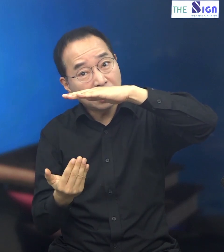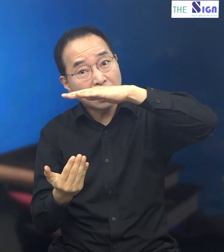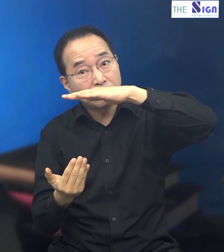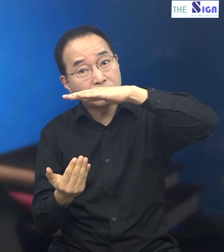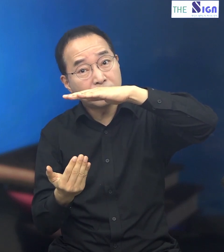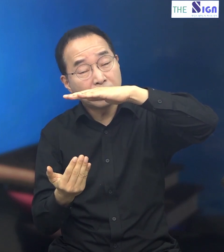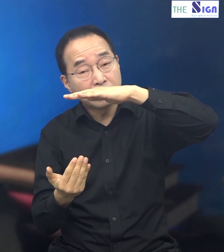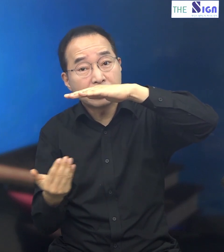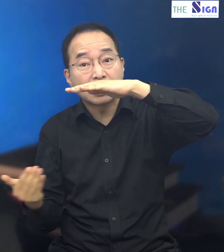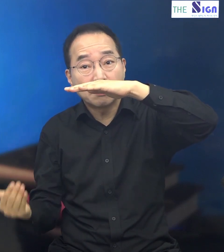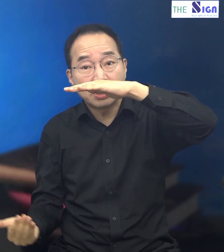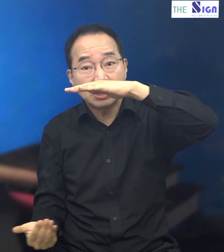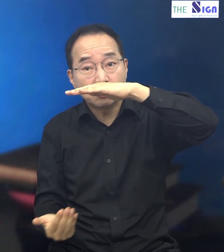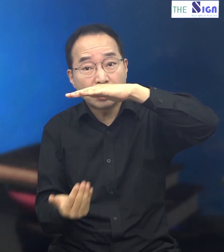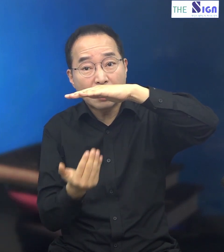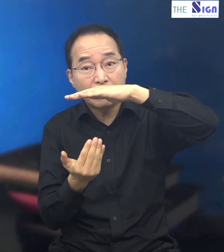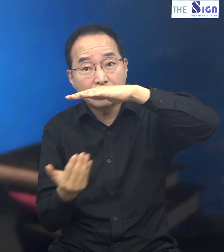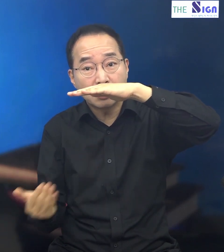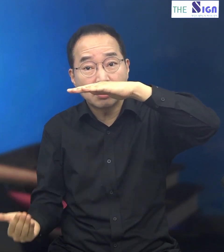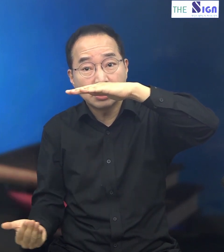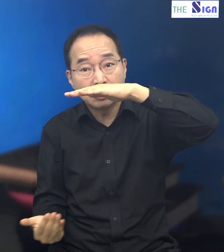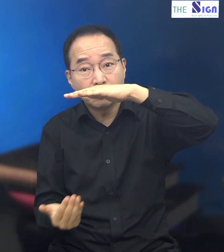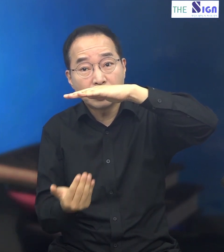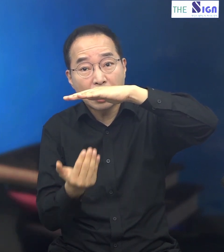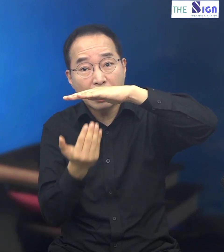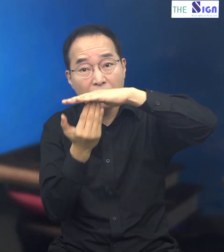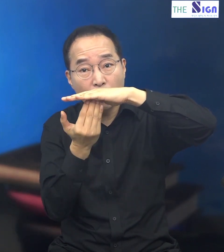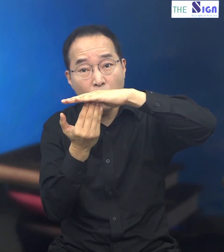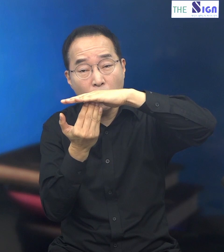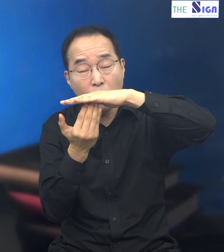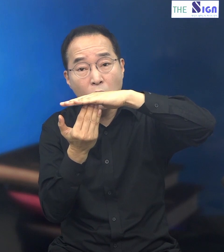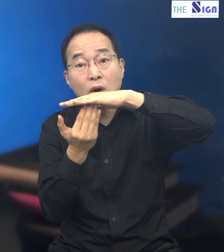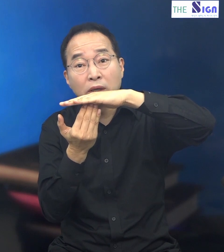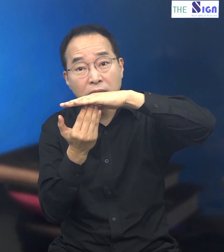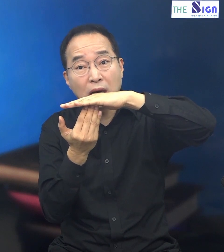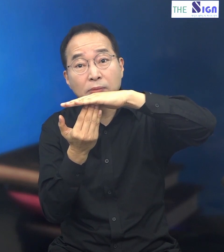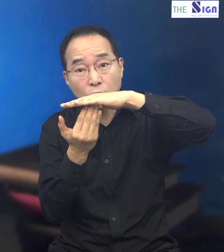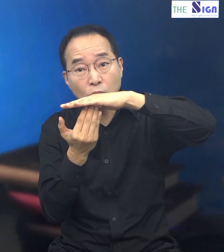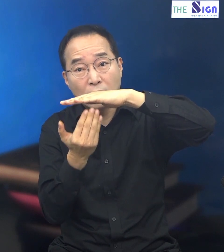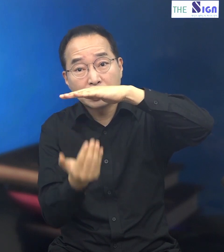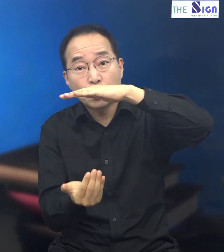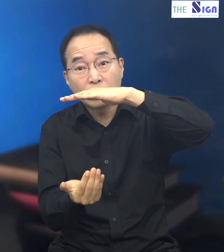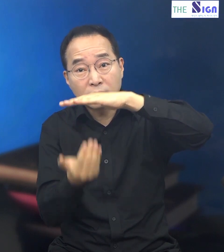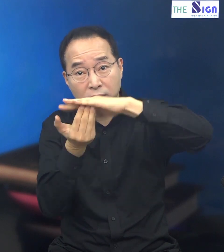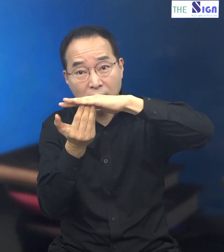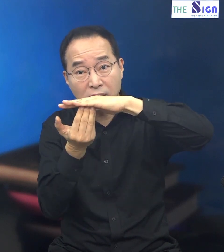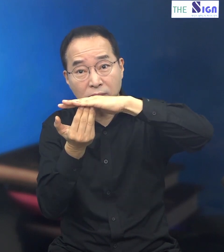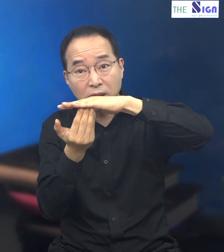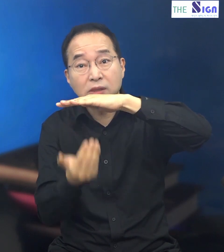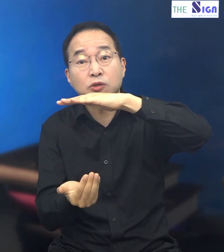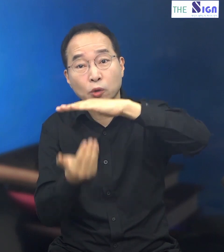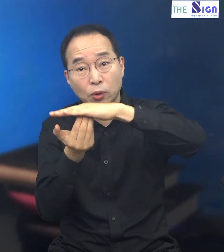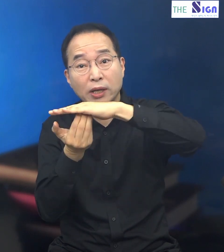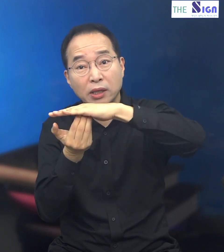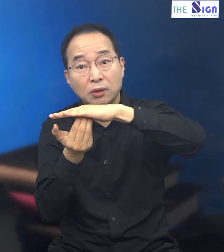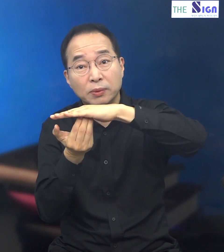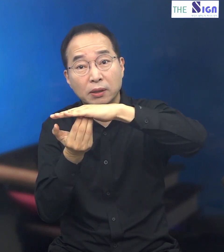했냐라는 부분이에요. 그래서 지난번에 이루다 하면서 이루다고 그 다음 최고로 할 때 요 끝에서 딱 치는 게 이제 최고라는 개념이에요.